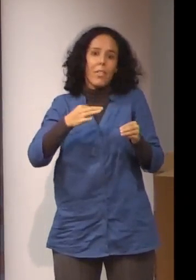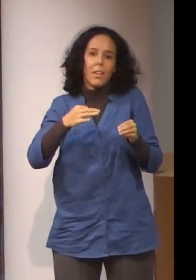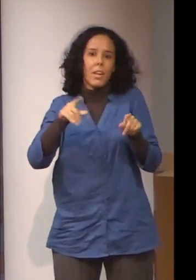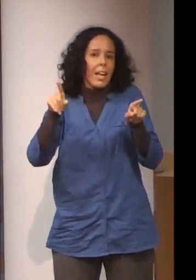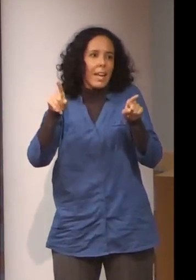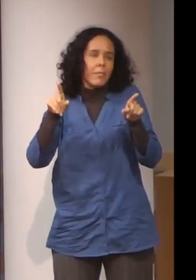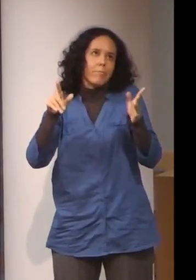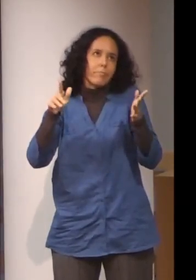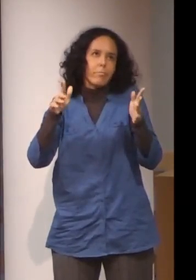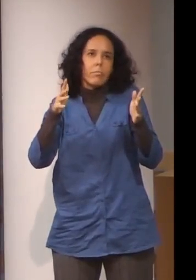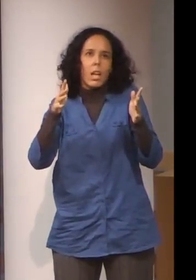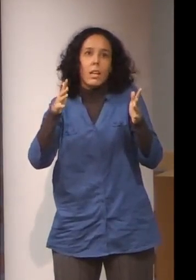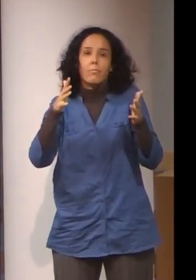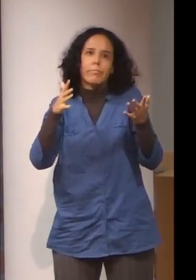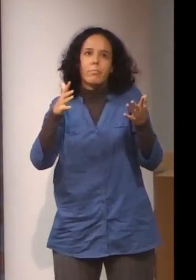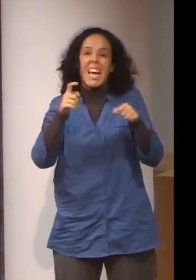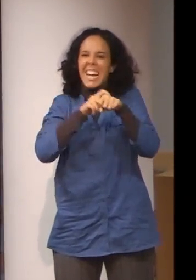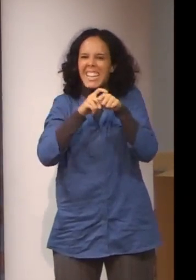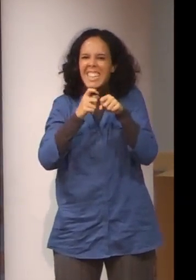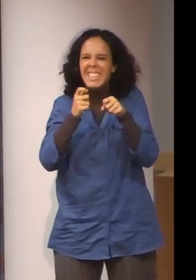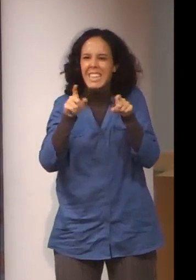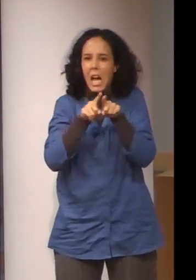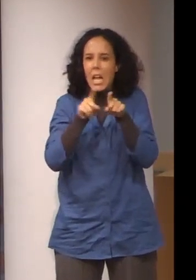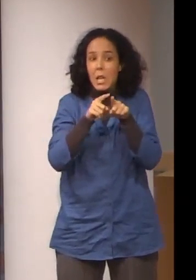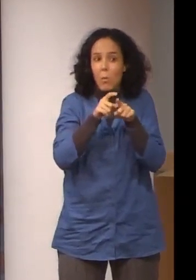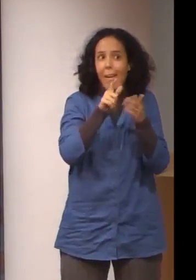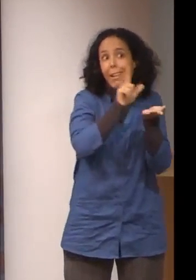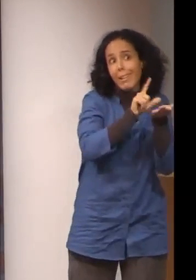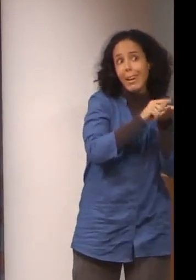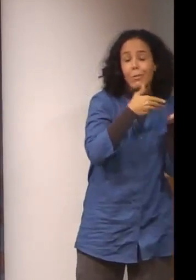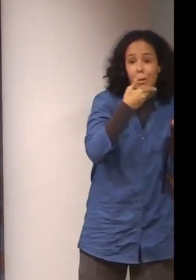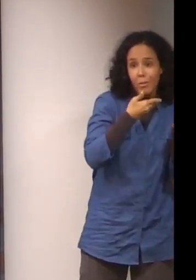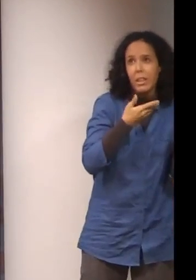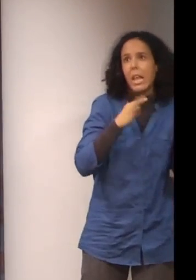con sus características, con sus registros